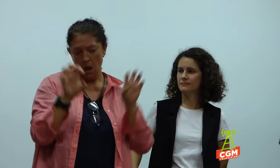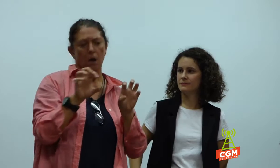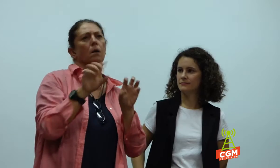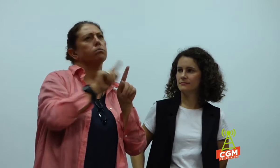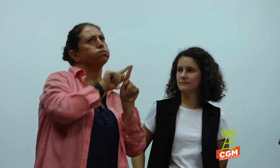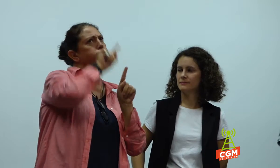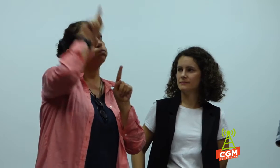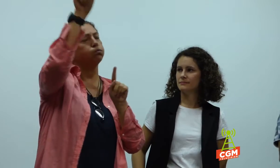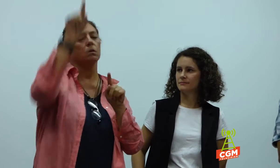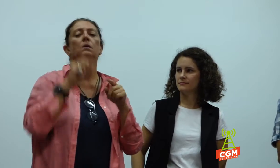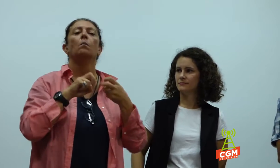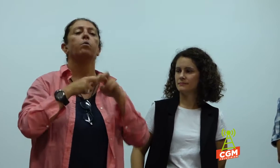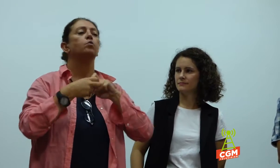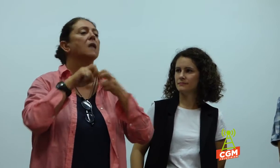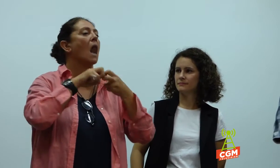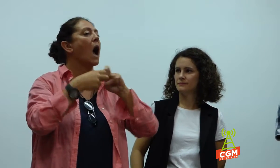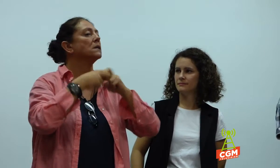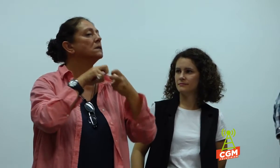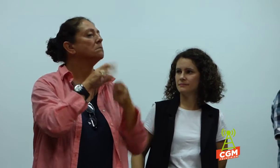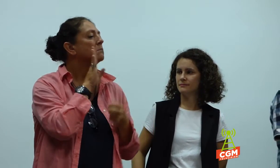federaciones de España, de personas sordas,